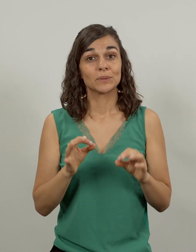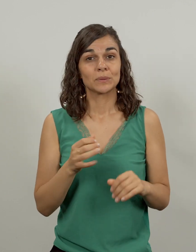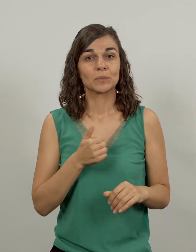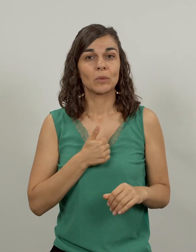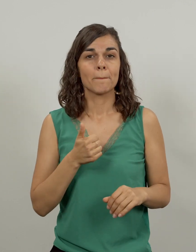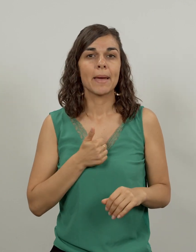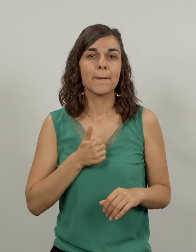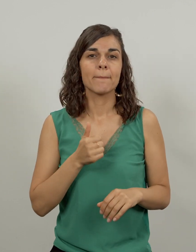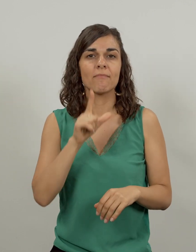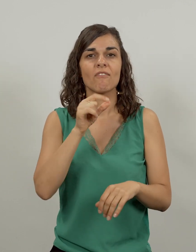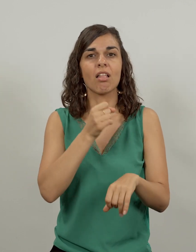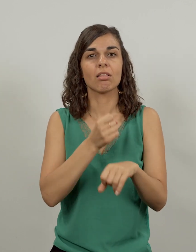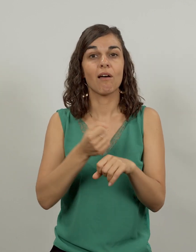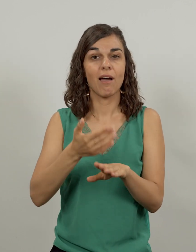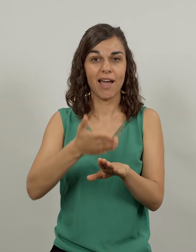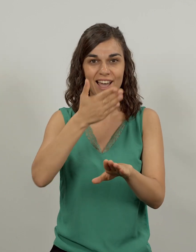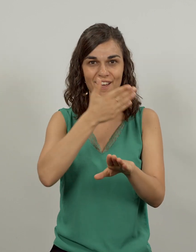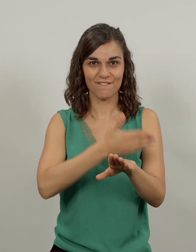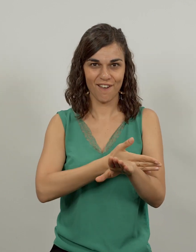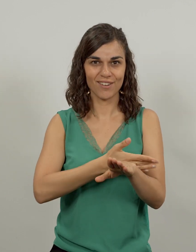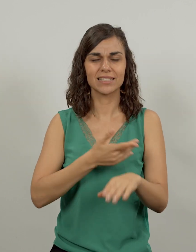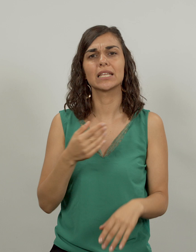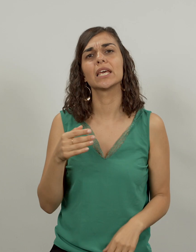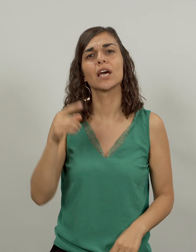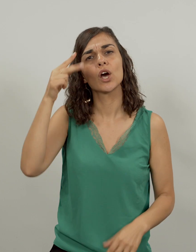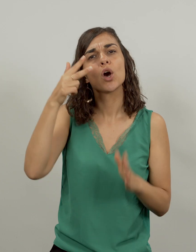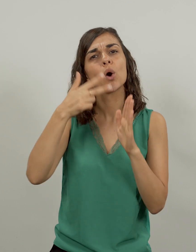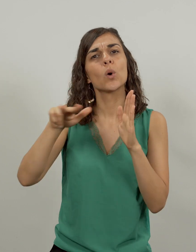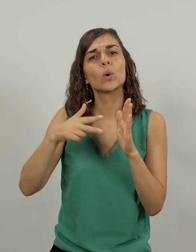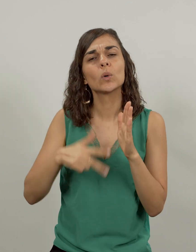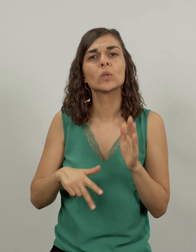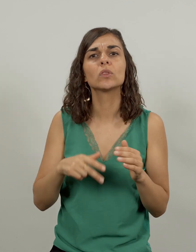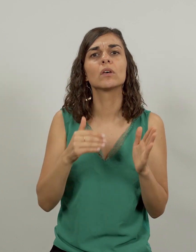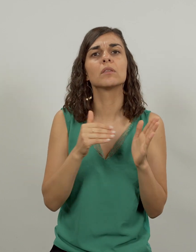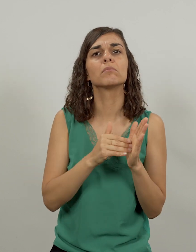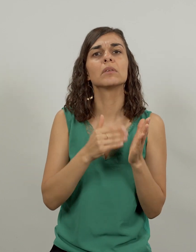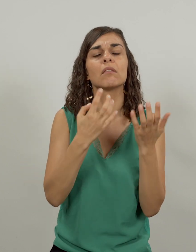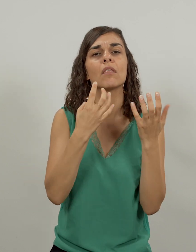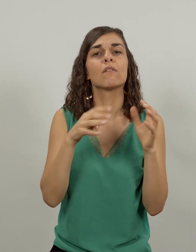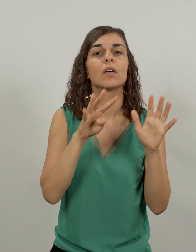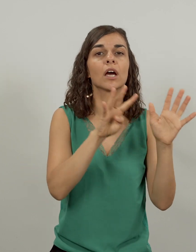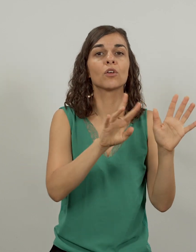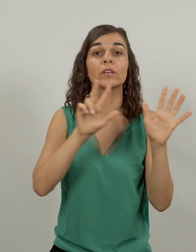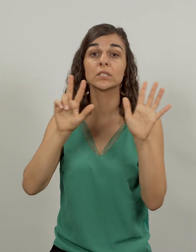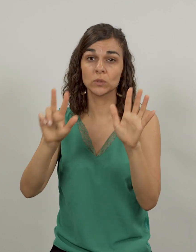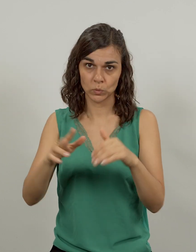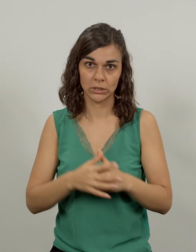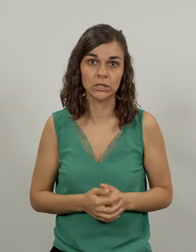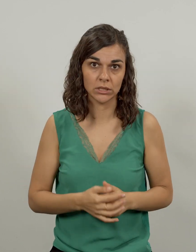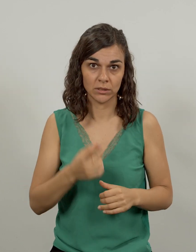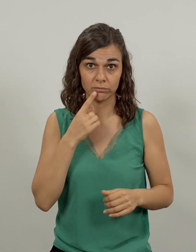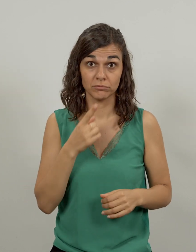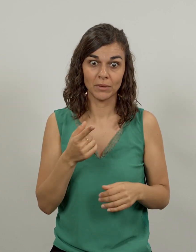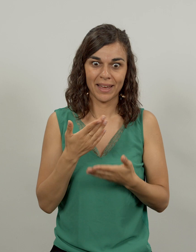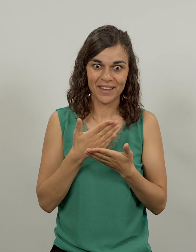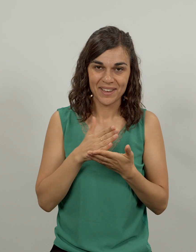une vingtaine d'années, c'était en automne 98, j'étais en Angleterre à me préparer à partir en